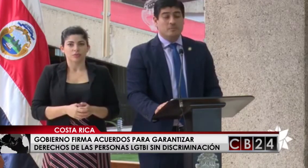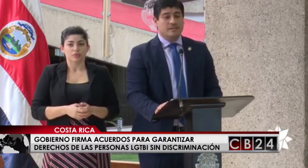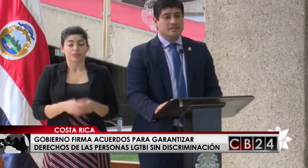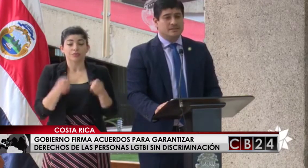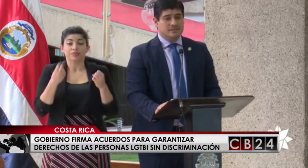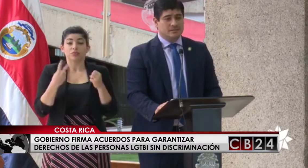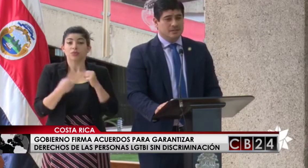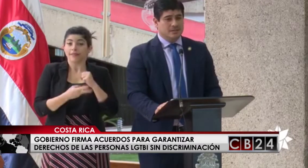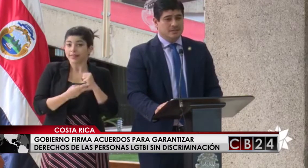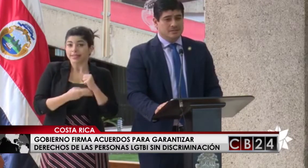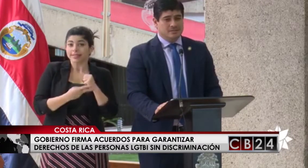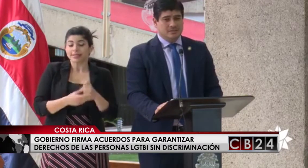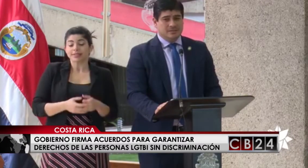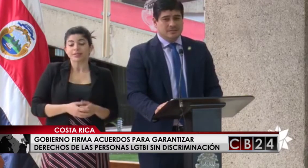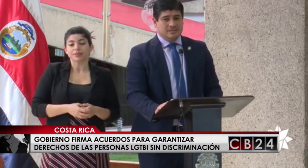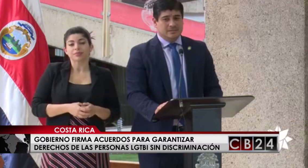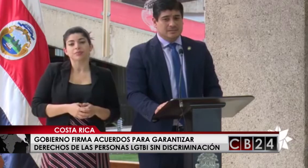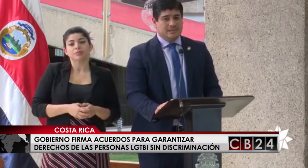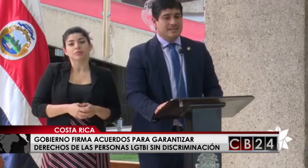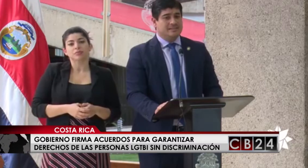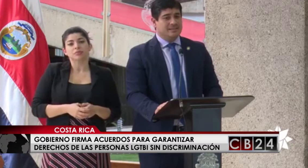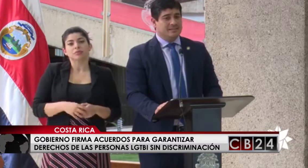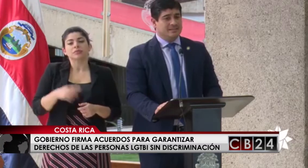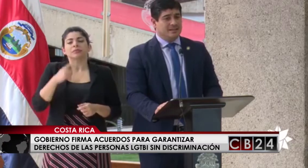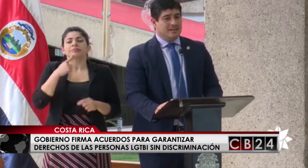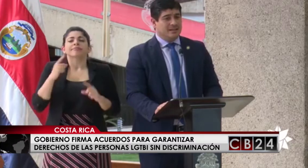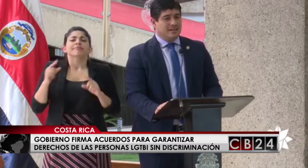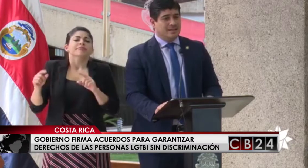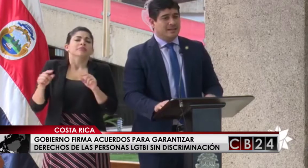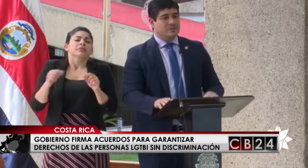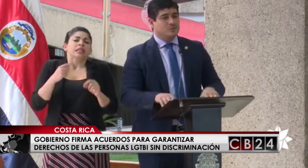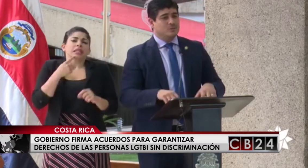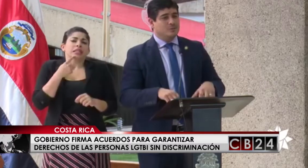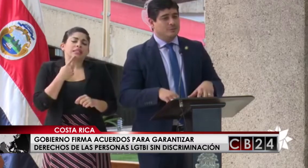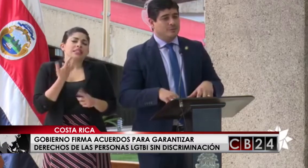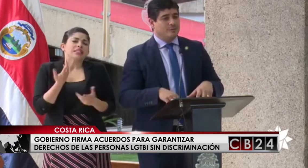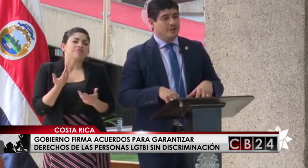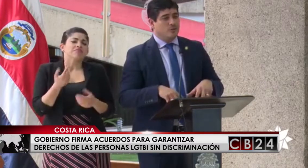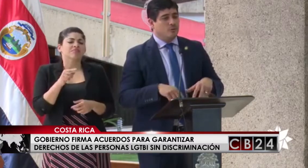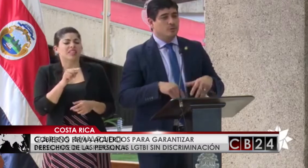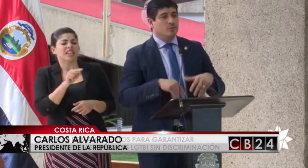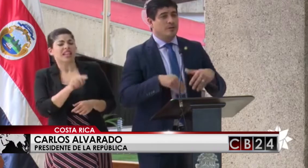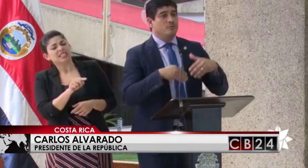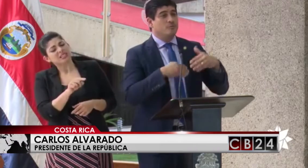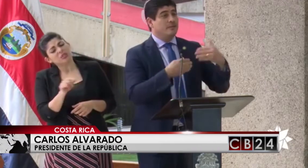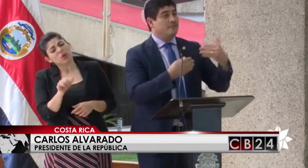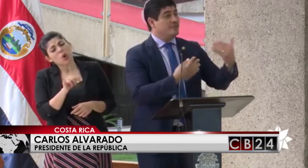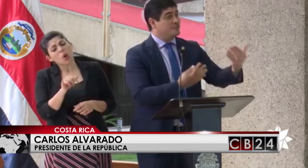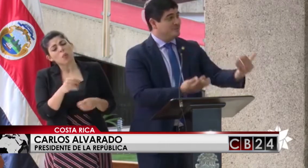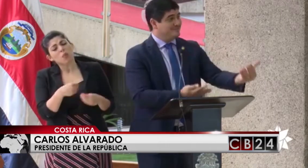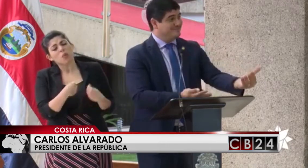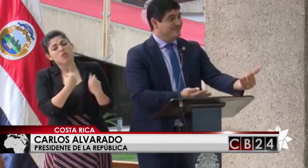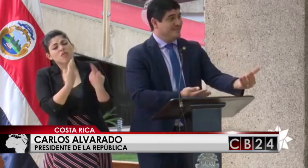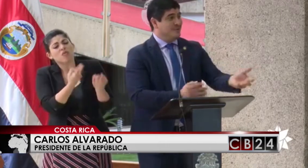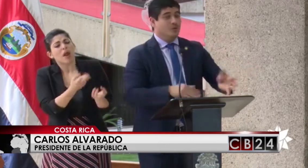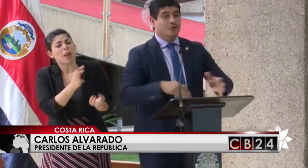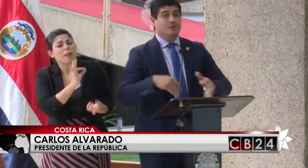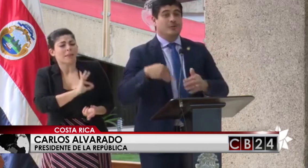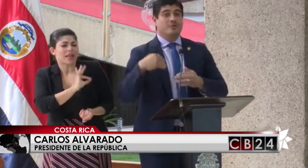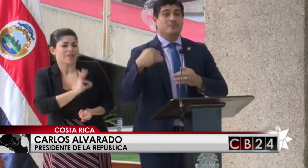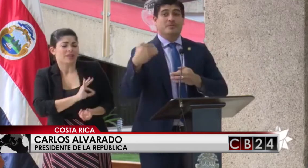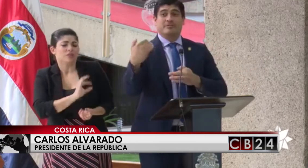muchas veces se dice que esto fuera como otorgar un beneficio